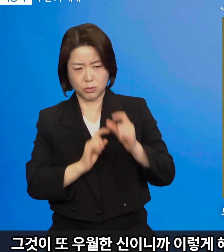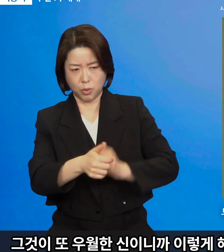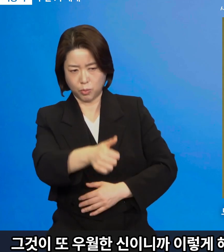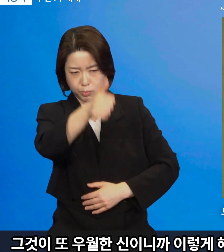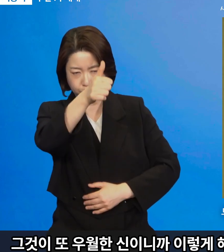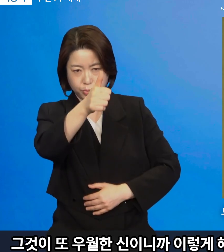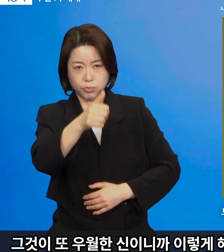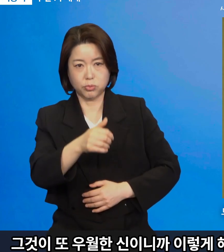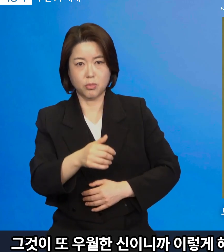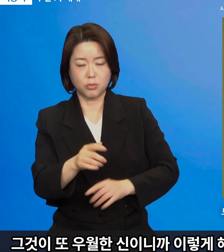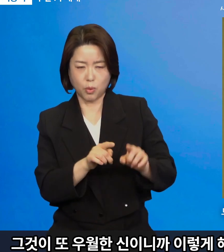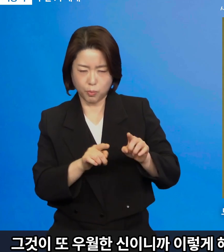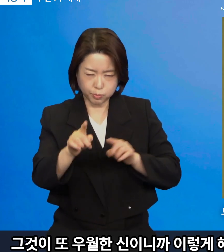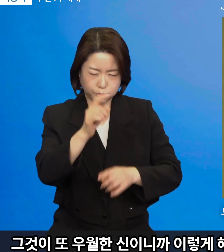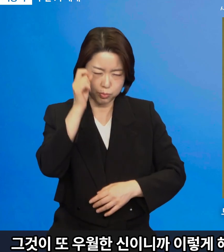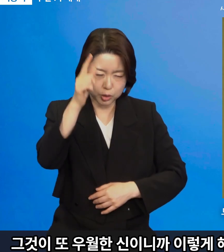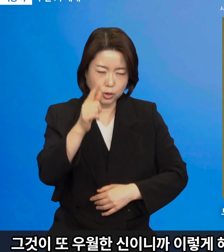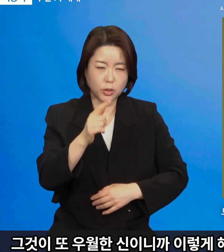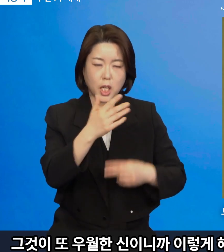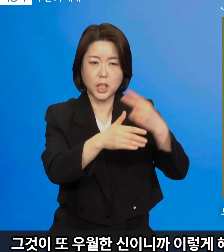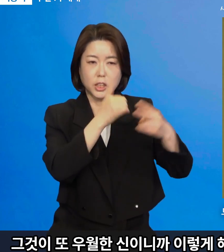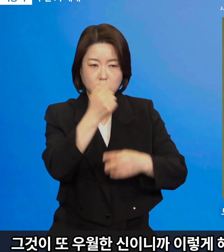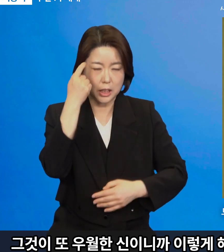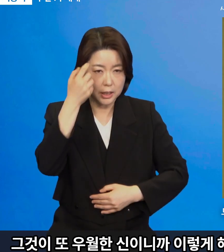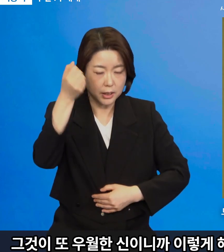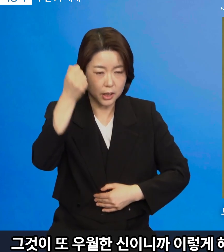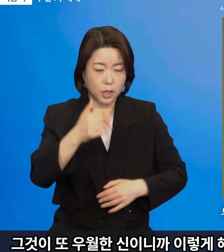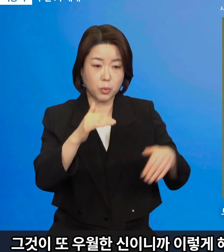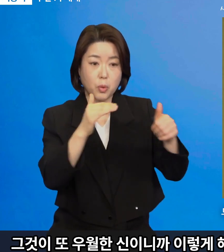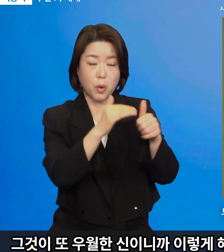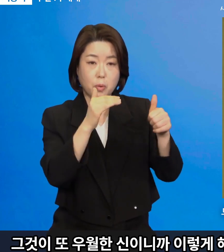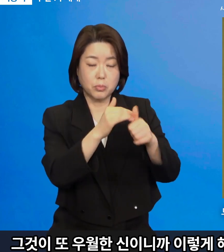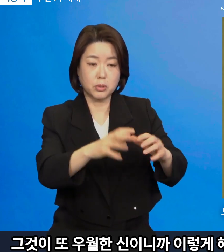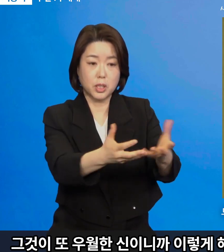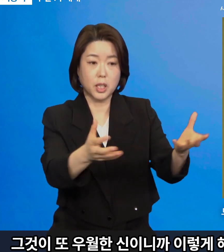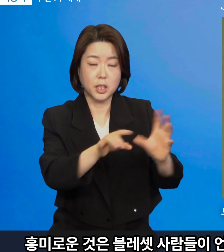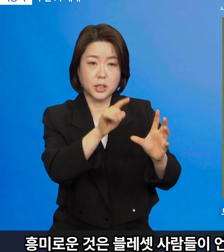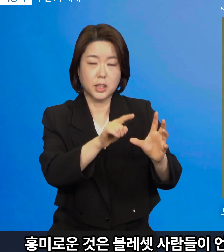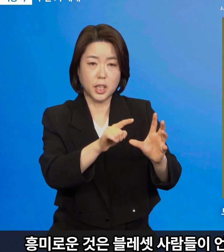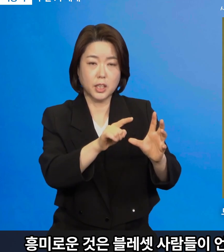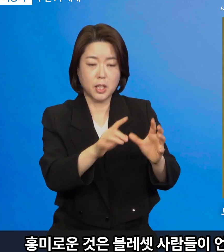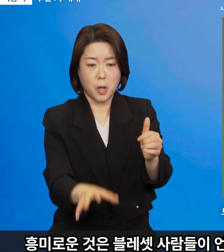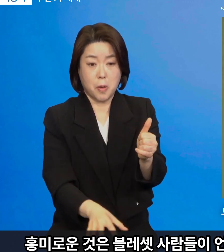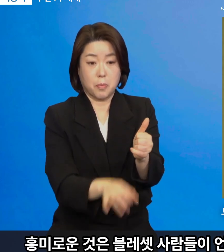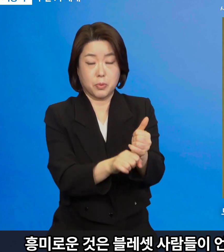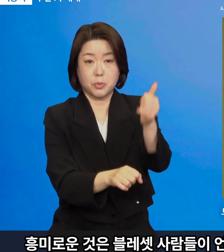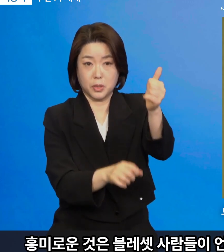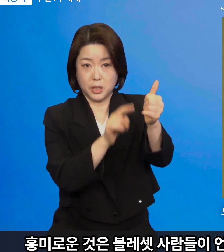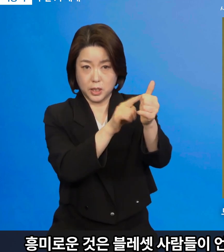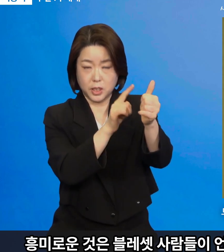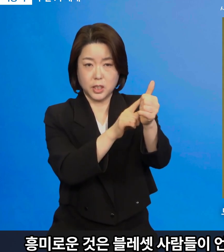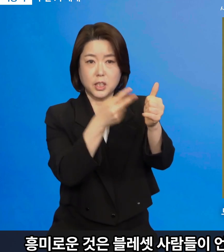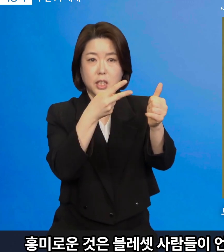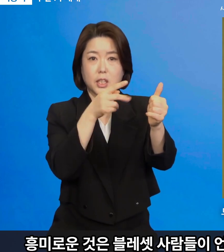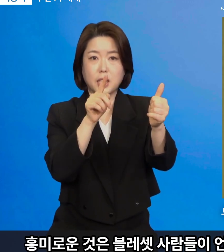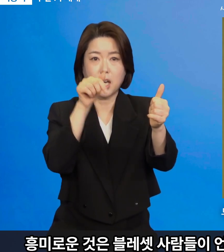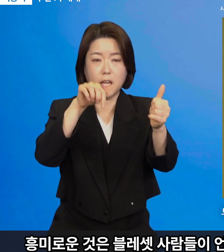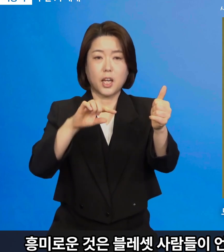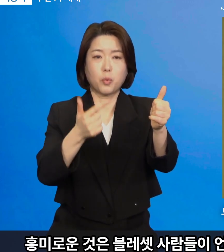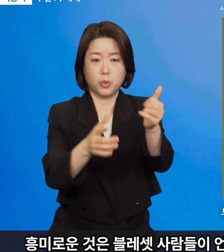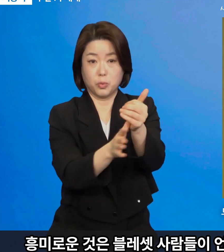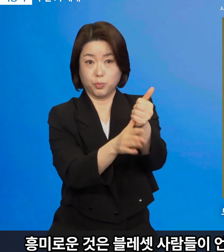더 우월한 신이니까. 이렇게 해서 블레셋의 주신이 된 것 같습니다. 흥미로운 것은 블레셋 사람들이